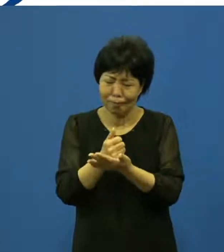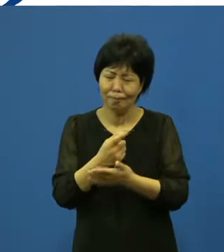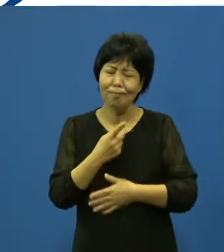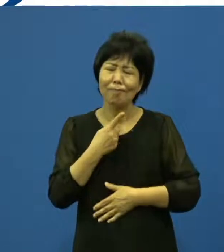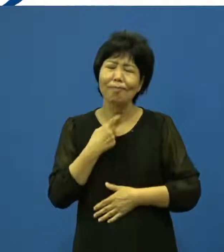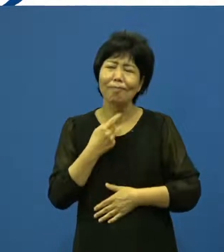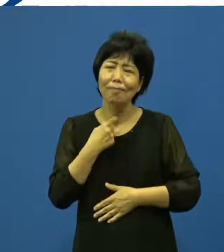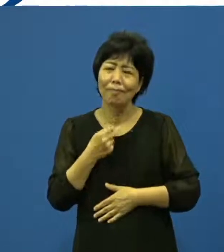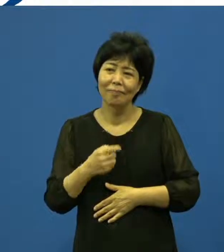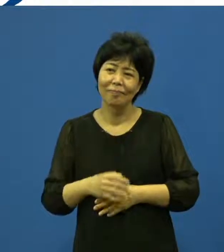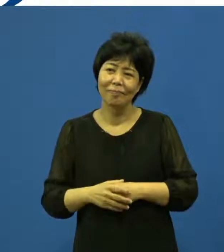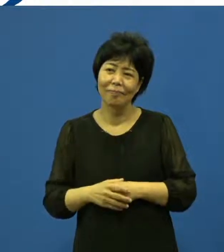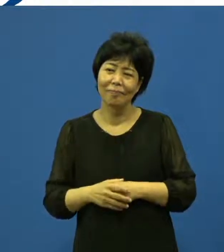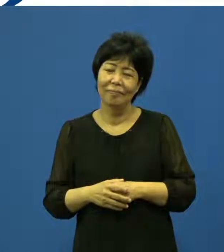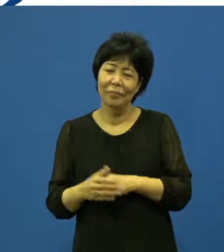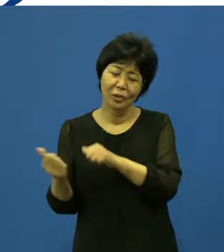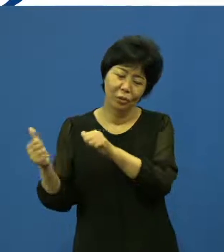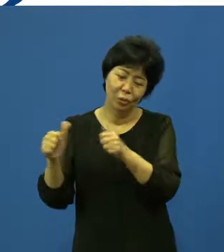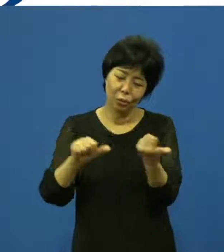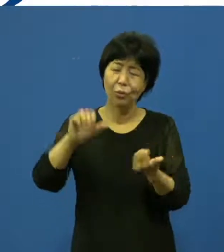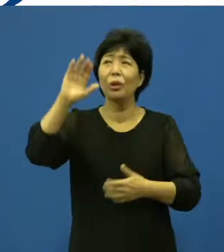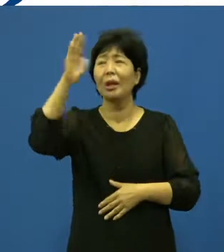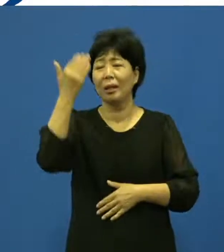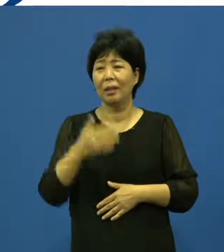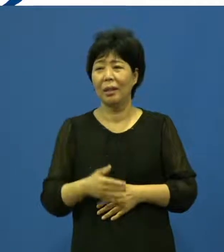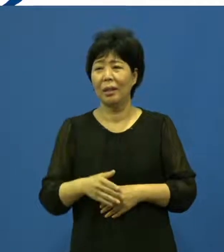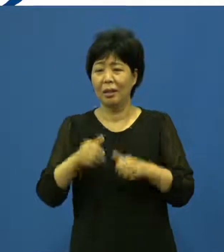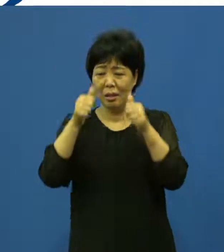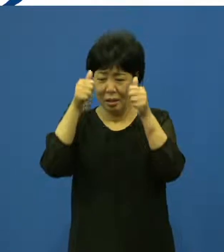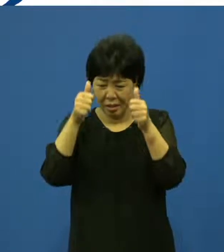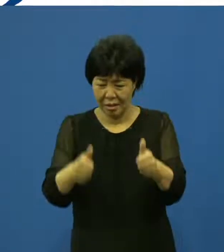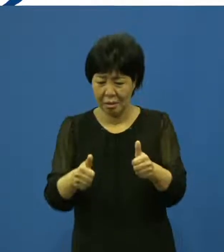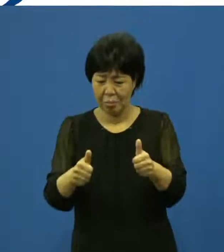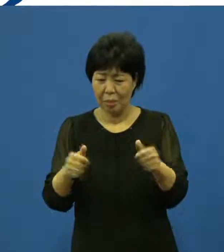그러면 죽어야죠. 그러면 심판받아야죠.